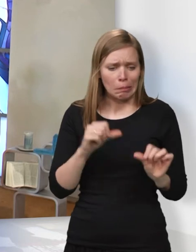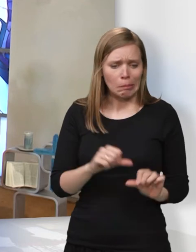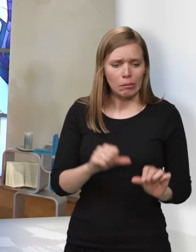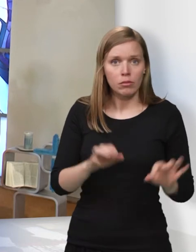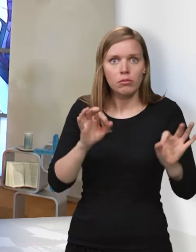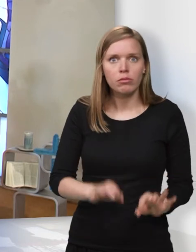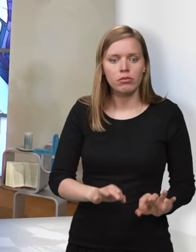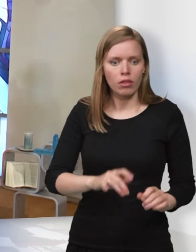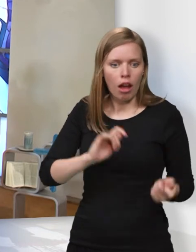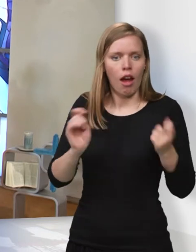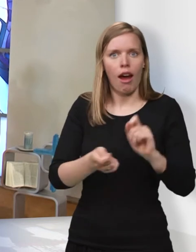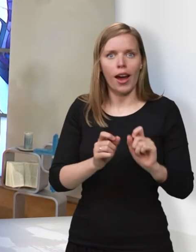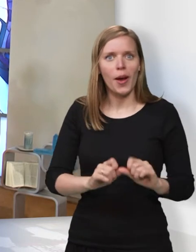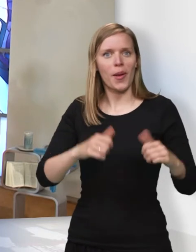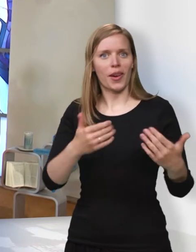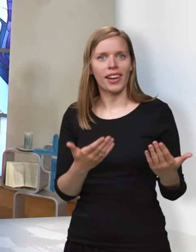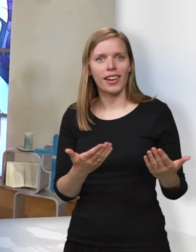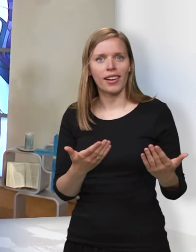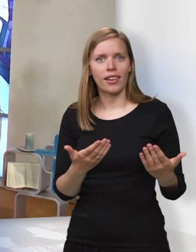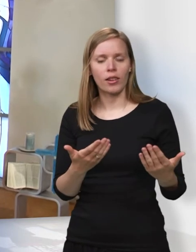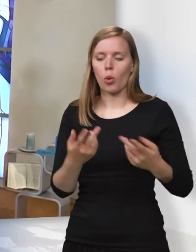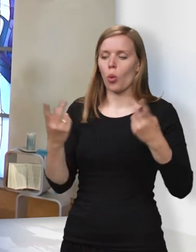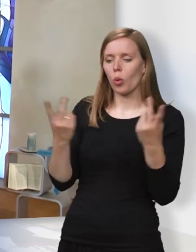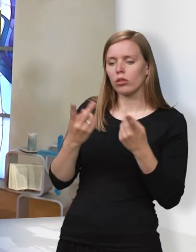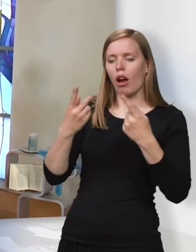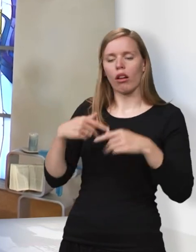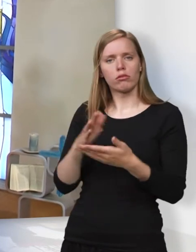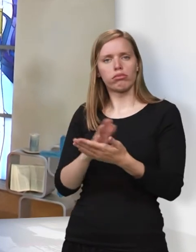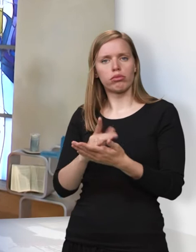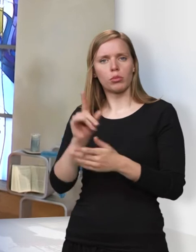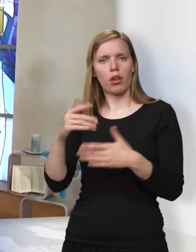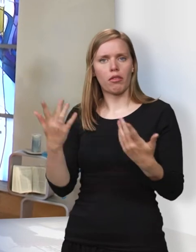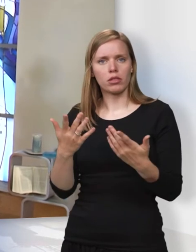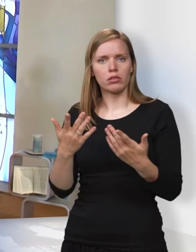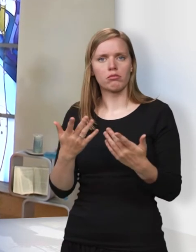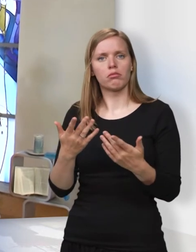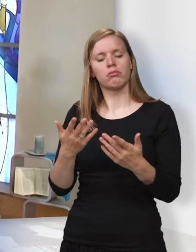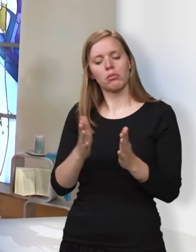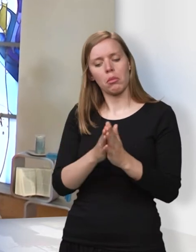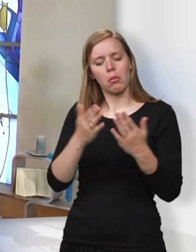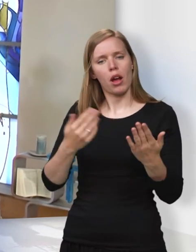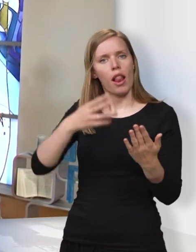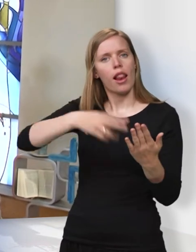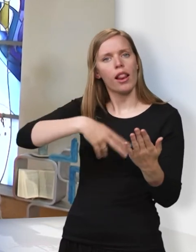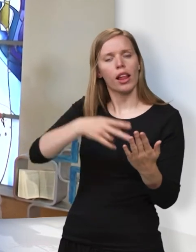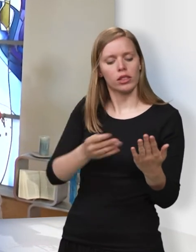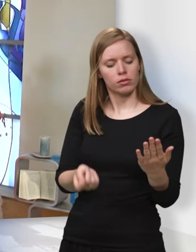werden. Andere Erklärungen zielen auf das Umschlagen der Blätter beim